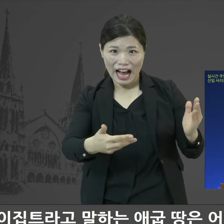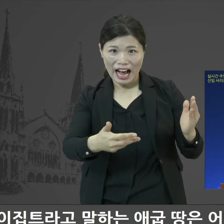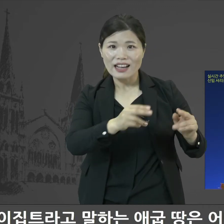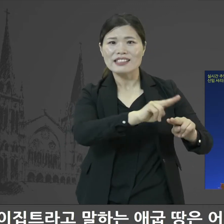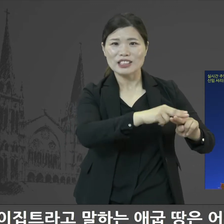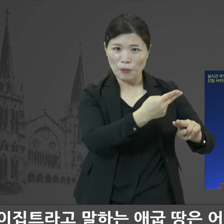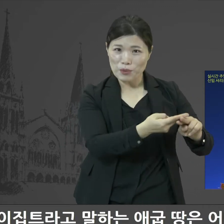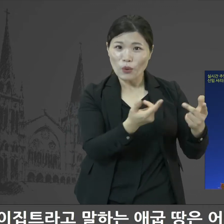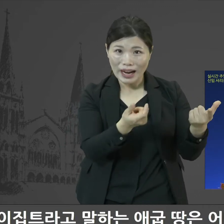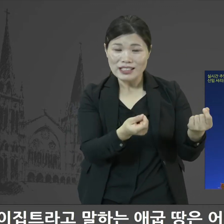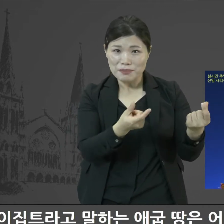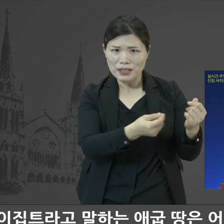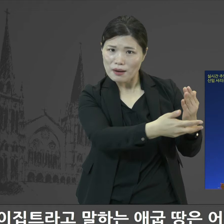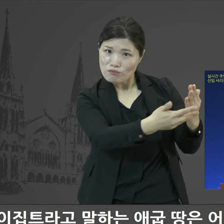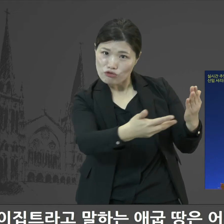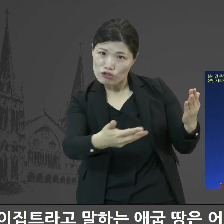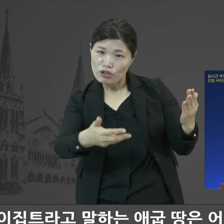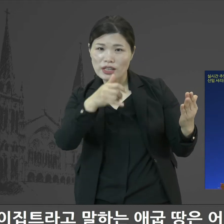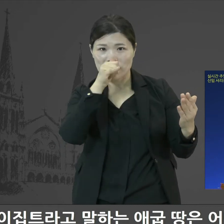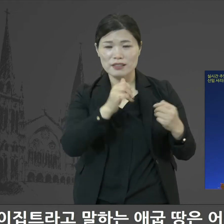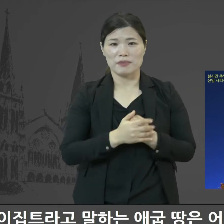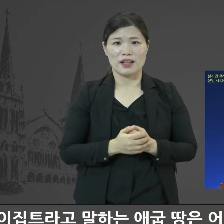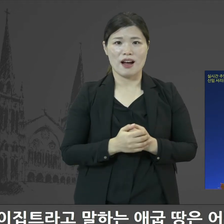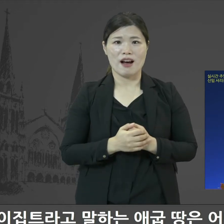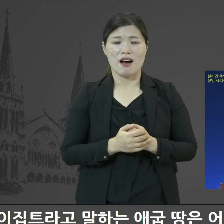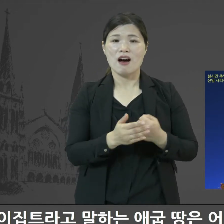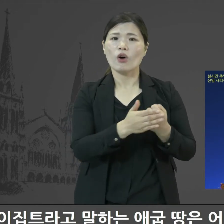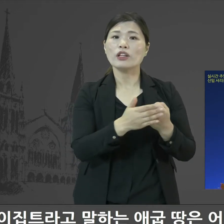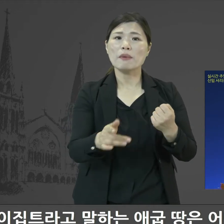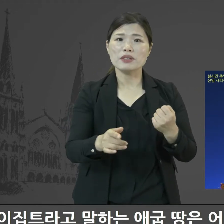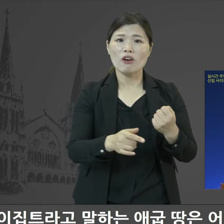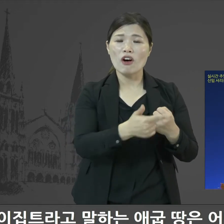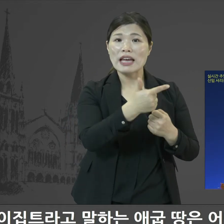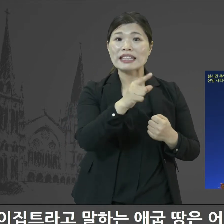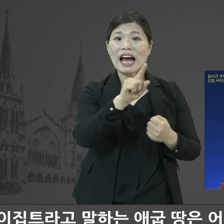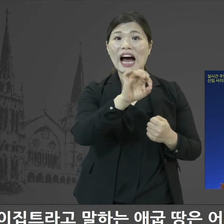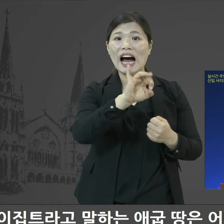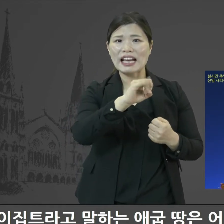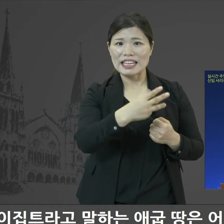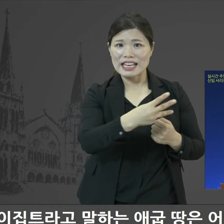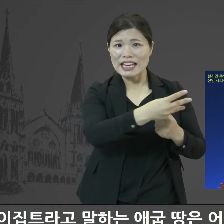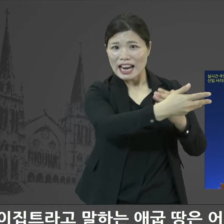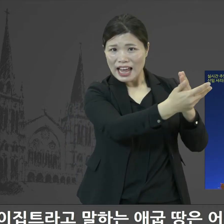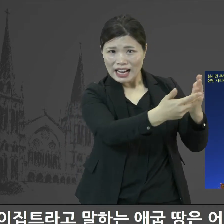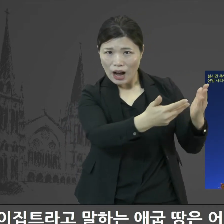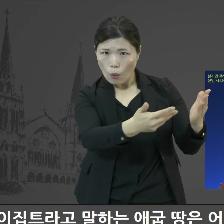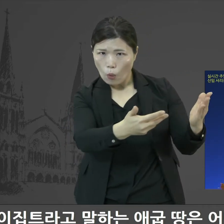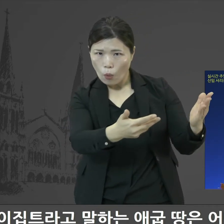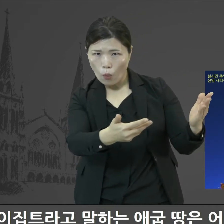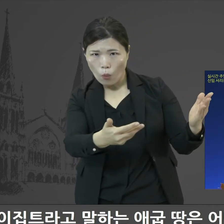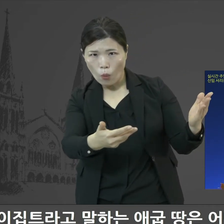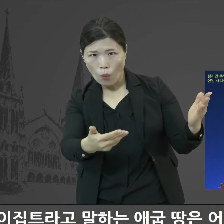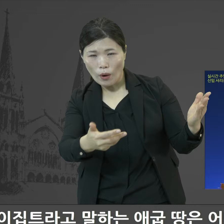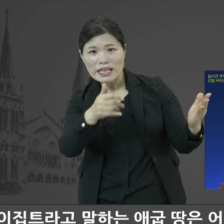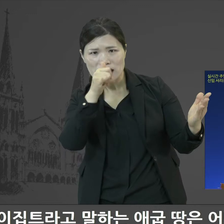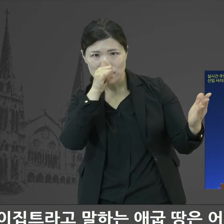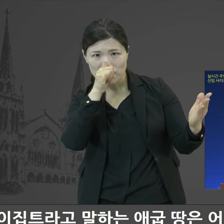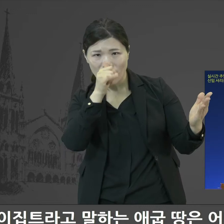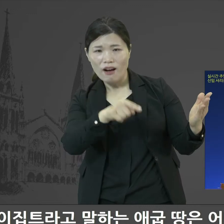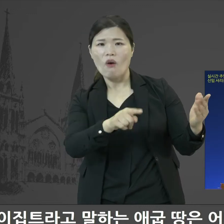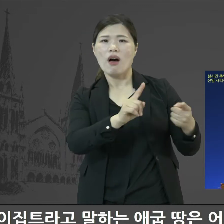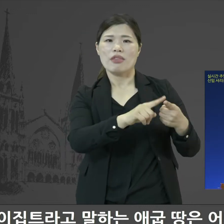선물이죠. 나일강이 이 적도에서부터 이 물줄기가 시작되는데 적도에서부터 북쪽까지